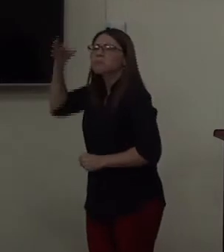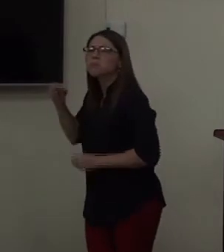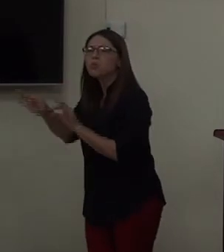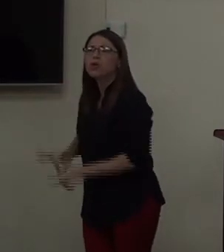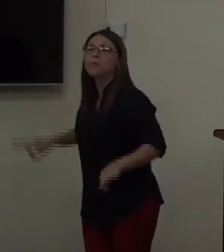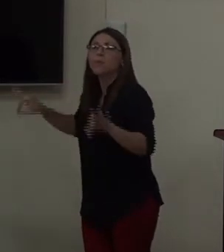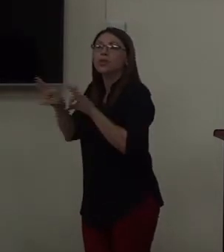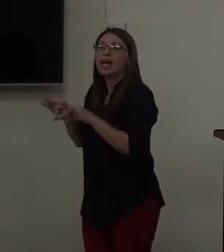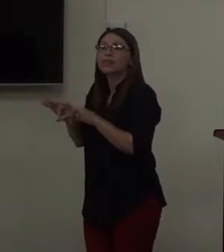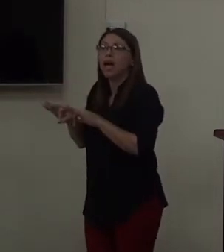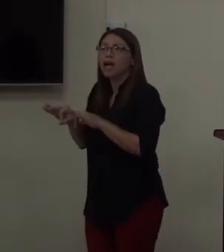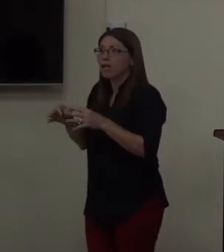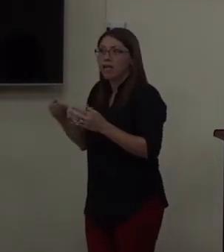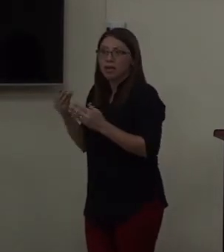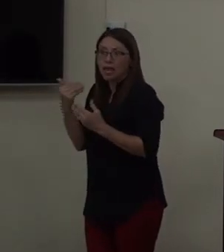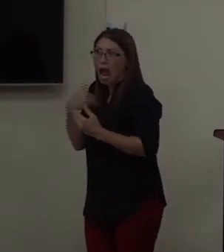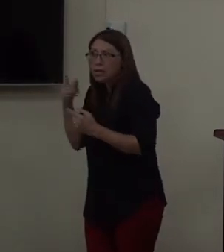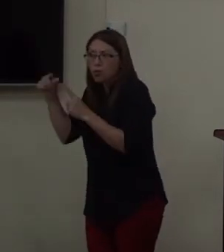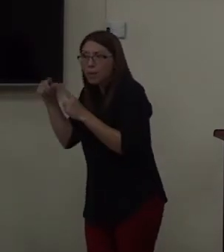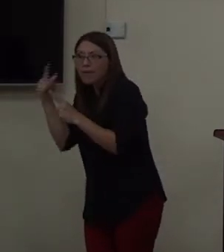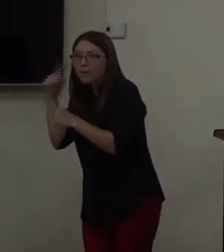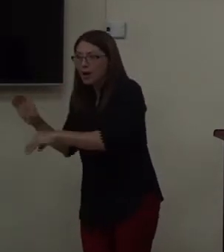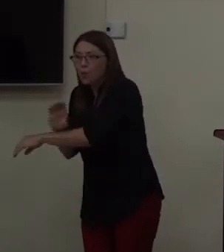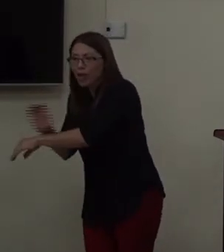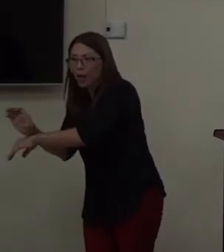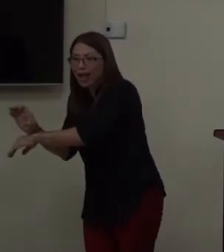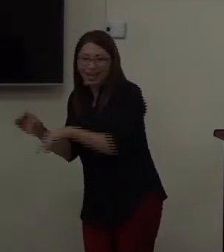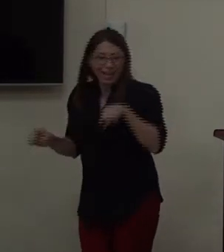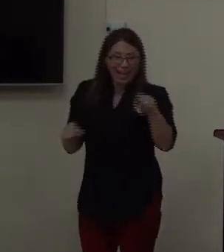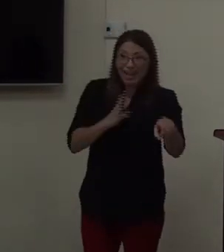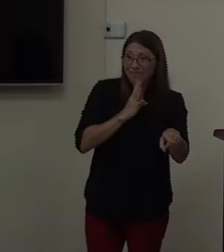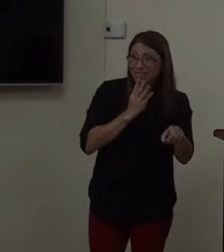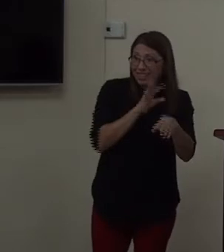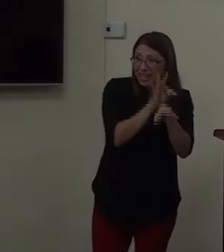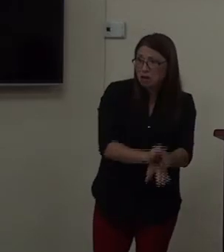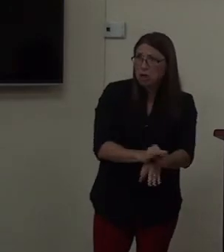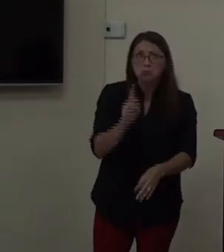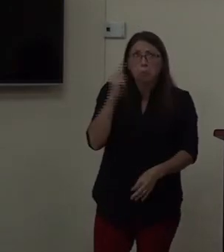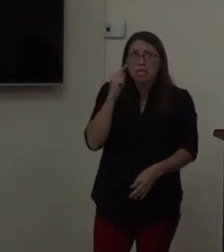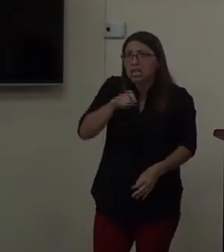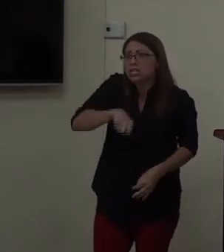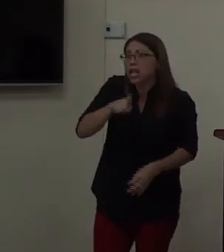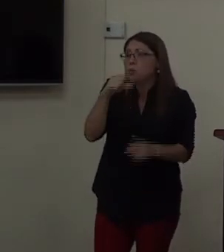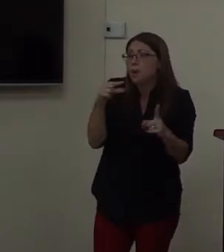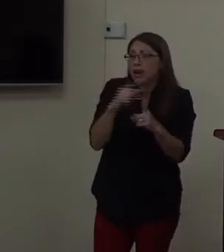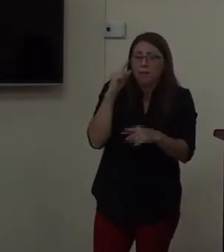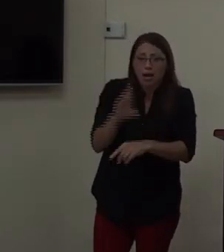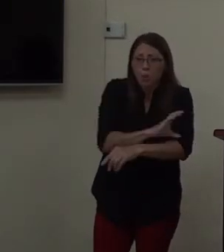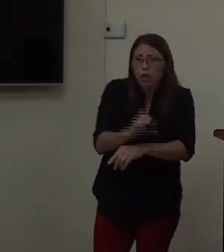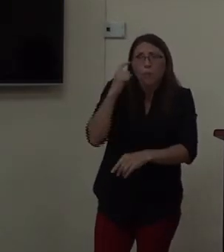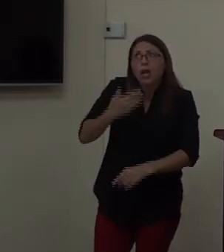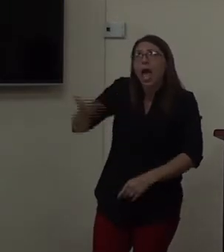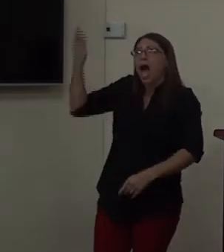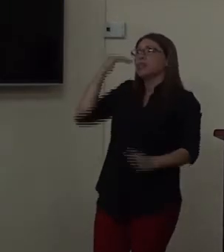palabra para computadora. El hablante tradicional no piensa que sea necesaria una palabra para computadora porque no había